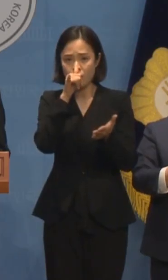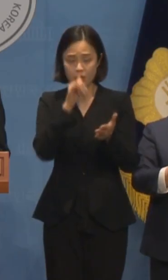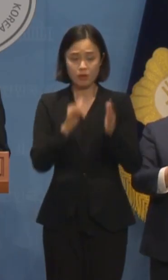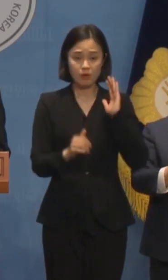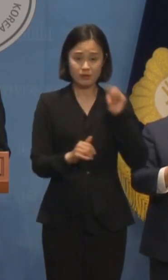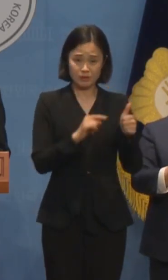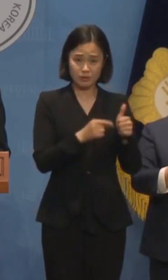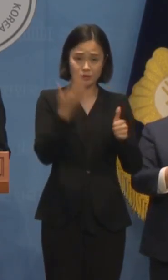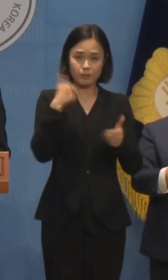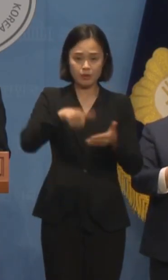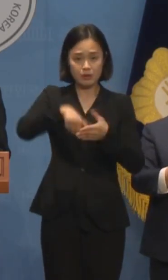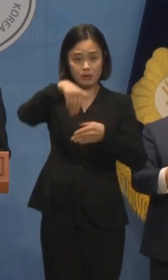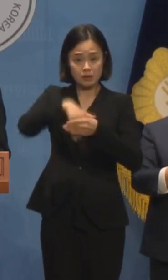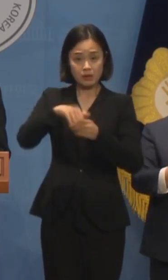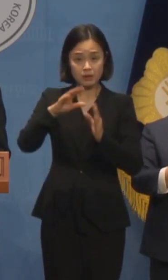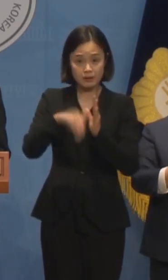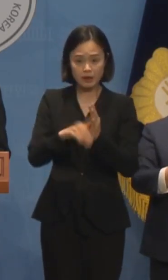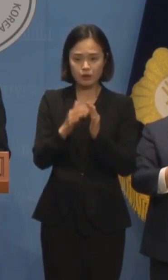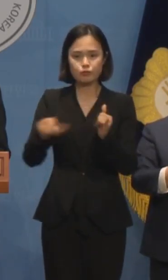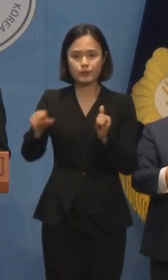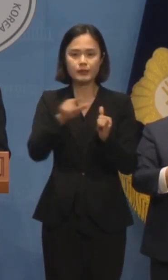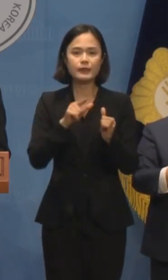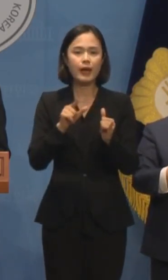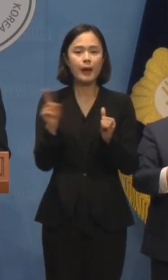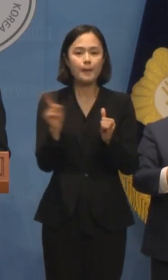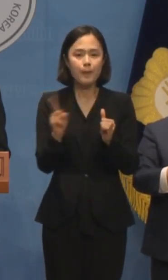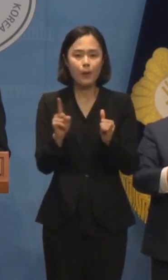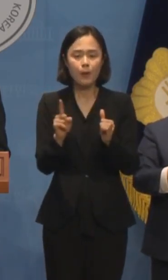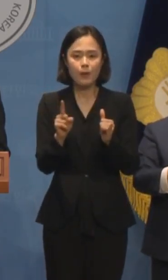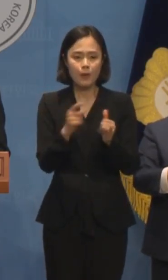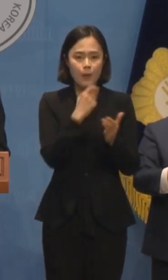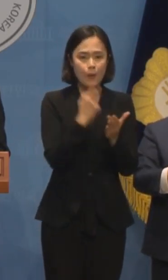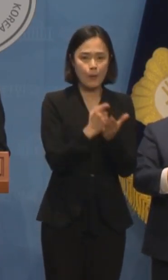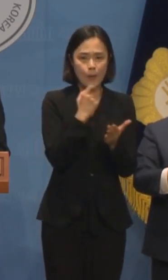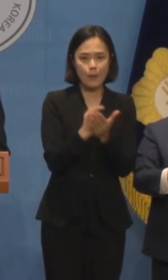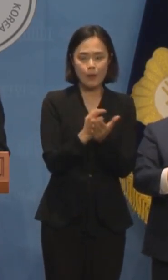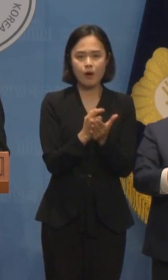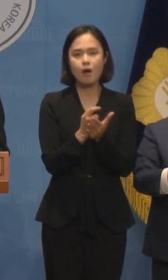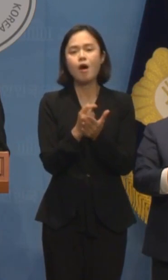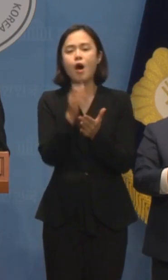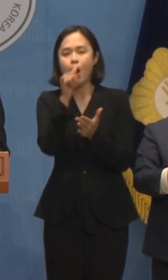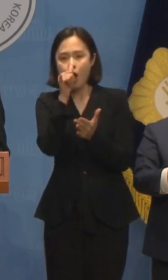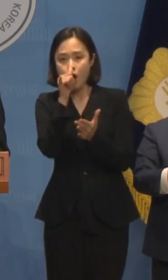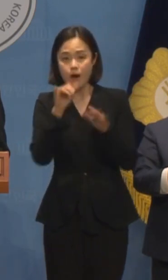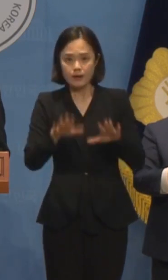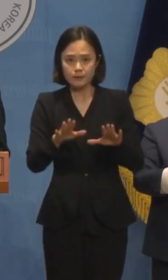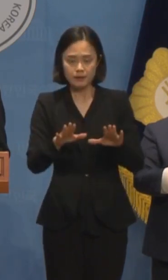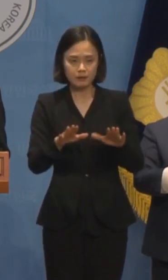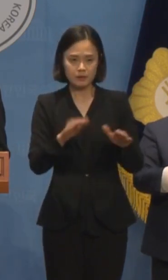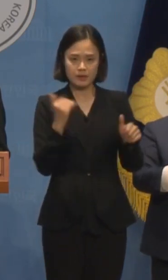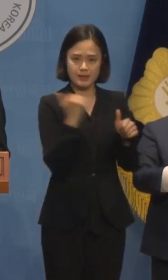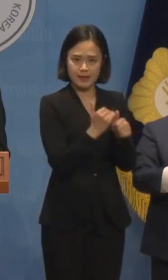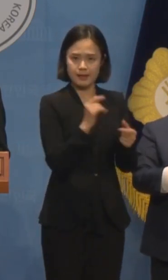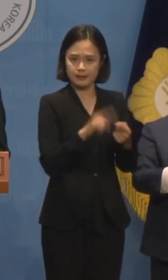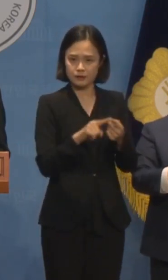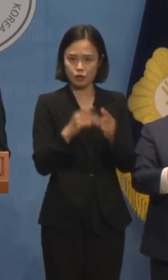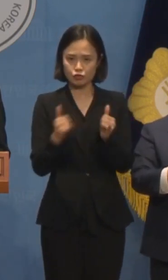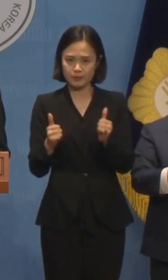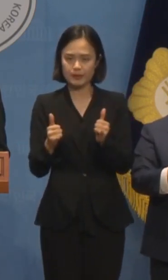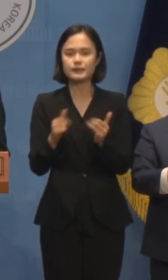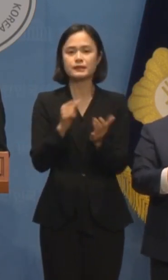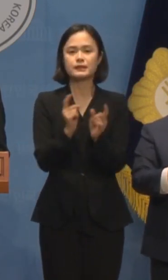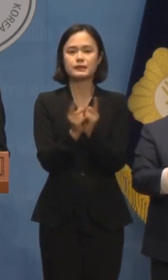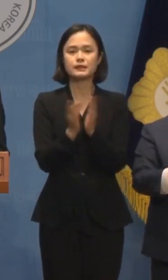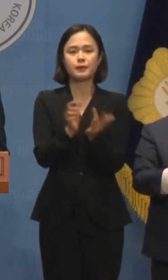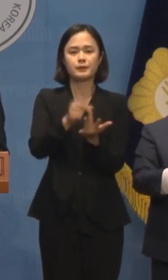직접 이를 잡는 빠른 길이 될 것입니다. 6째, 헌법 개정을 통해 대통령 임기를 단축시킨다고